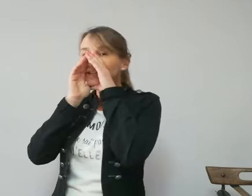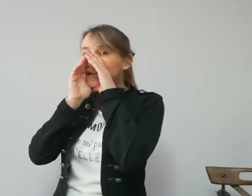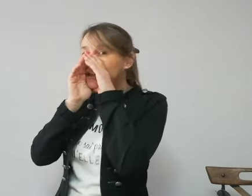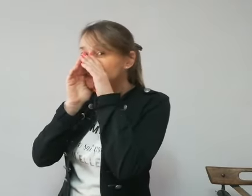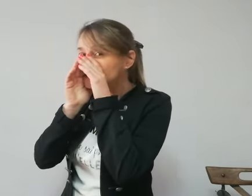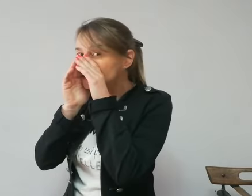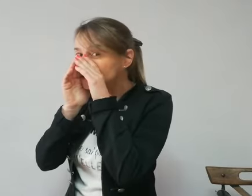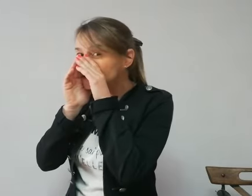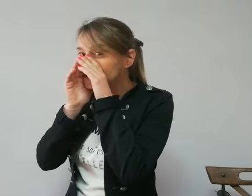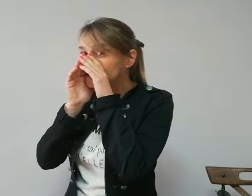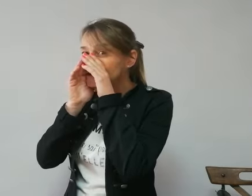est